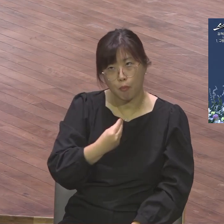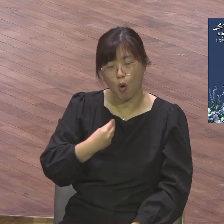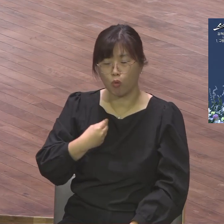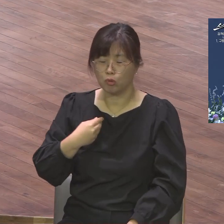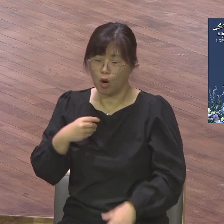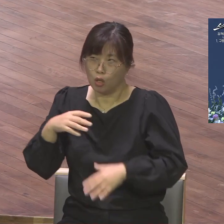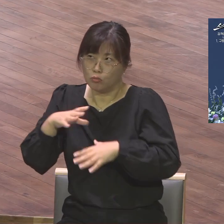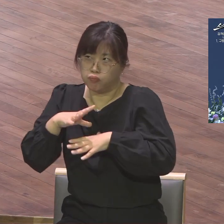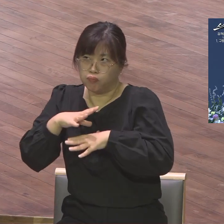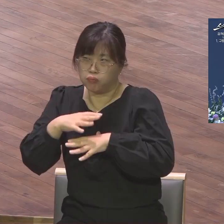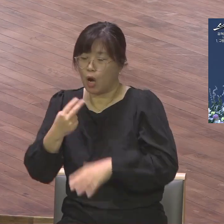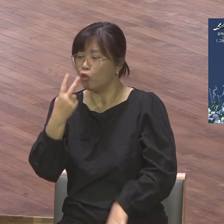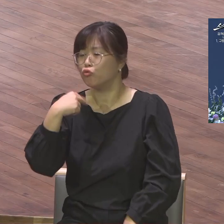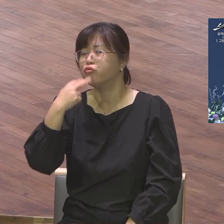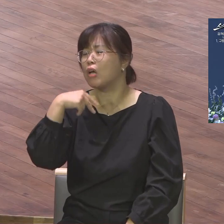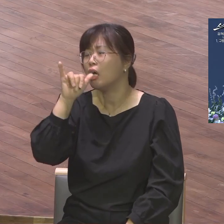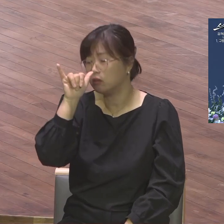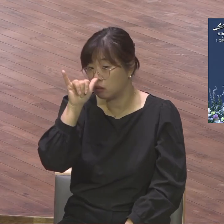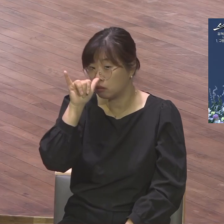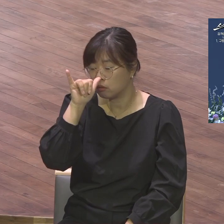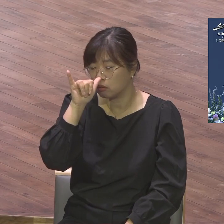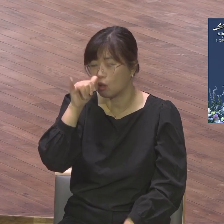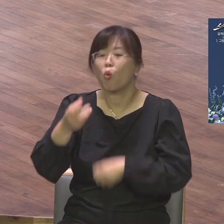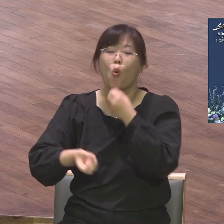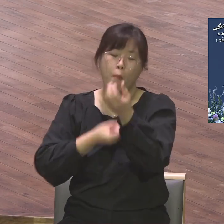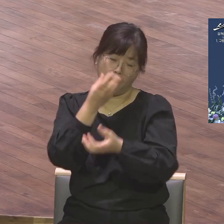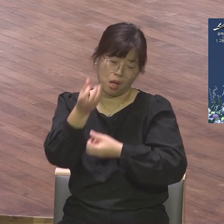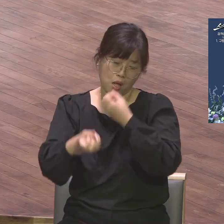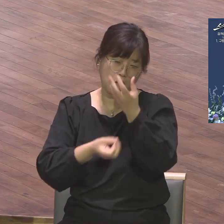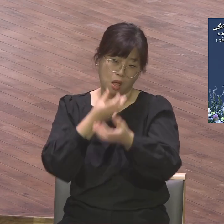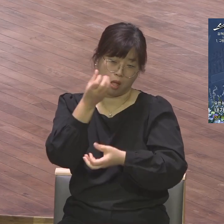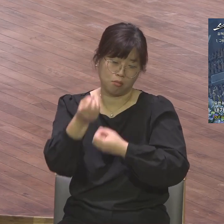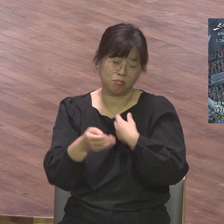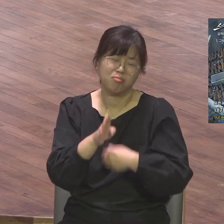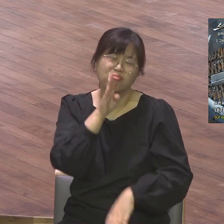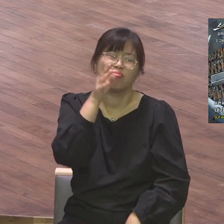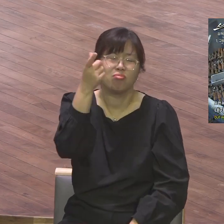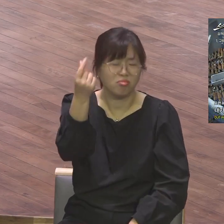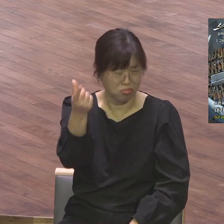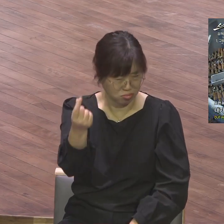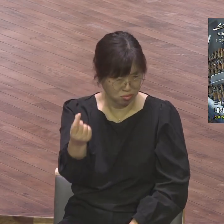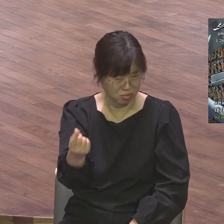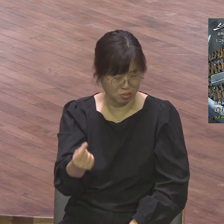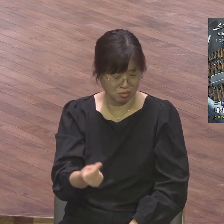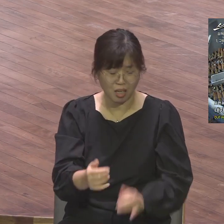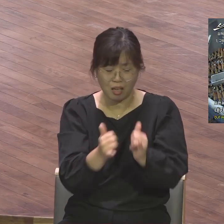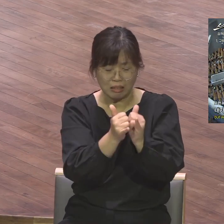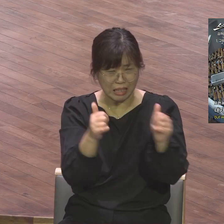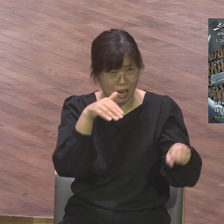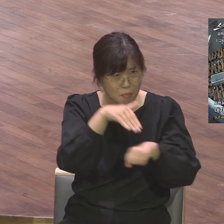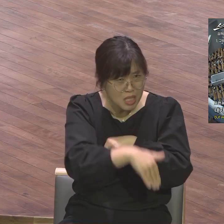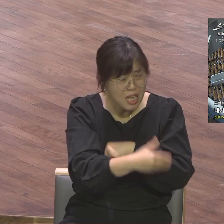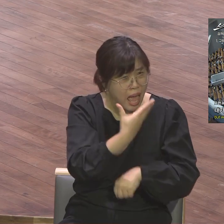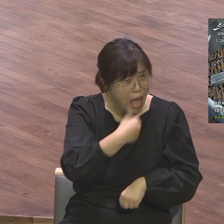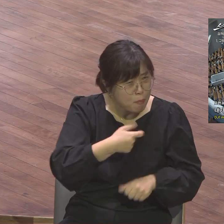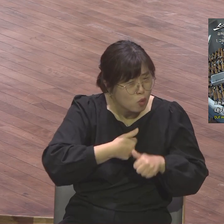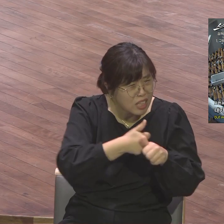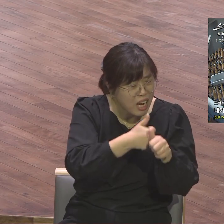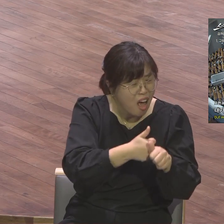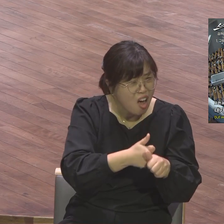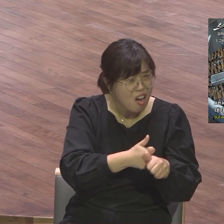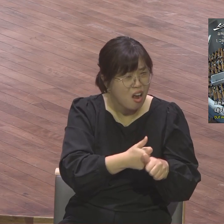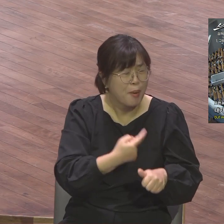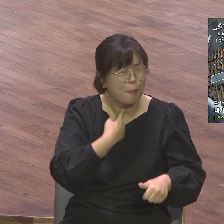요한복음 4장 14절에 보면 예수님께서 친히 이렇게 말씀하셨어요. 내가 주는 물을 마시는 자는